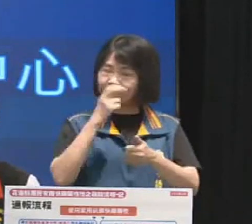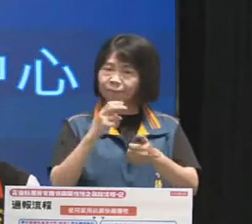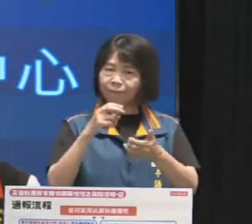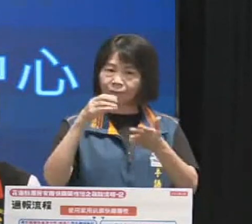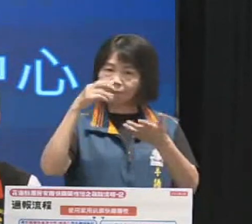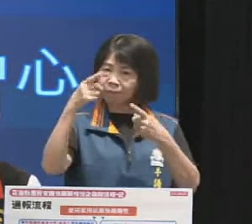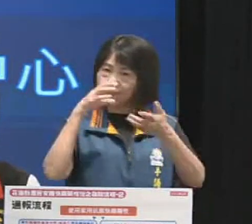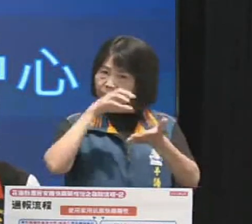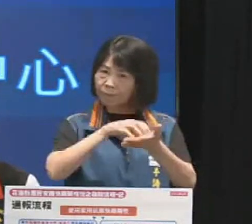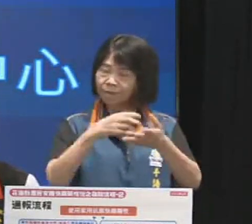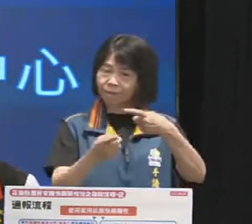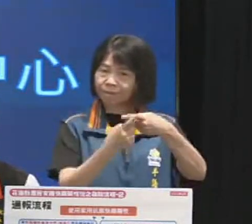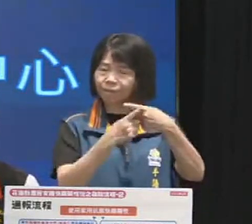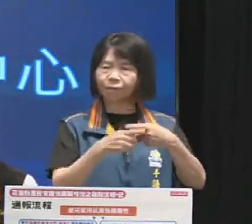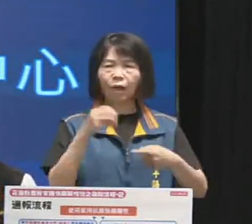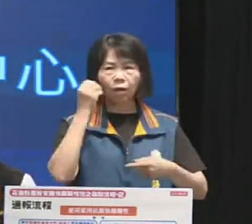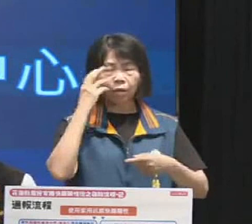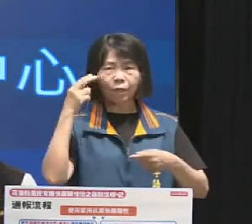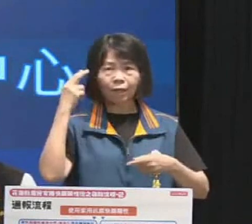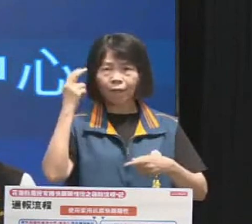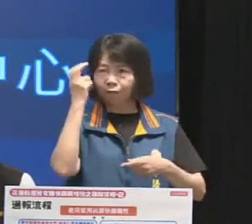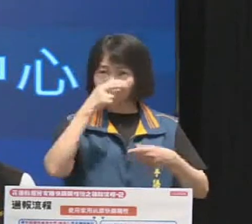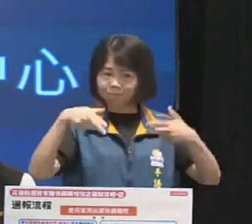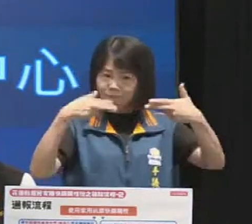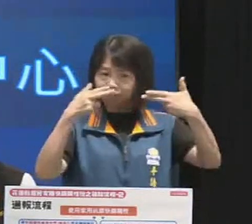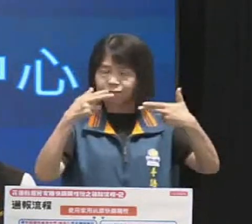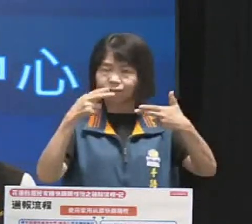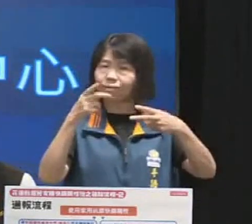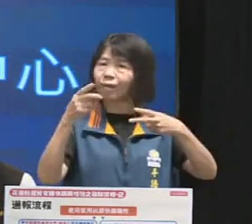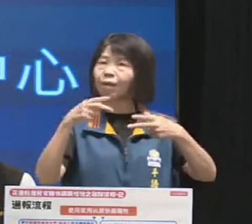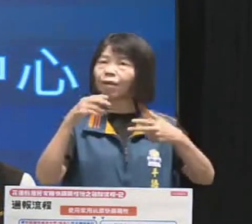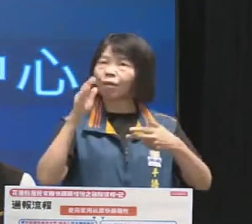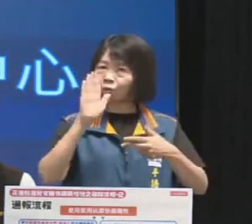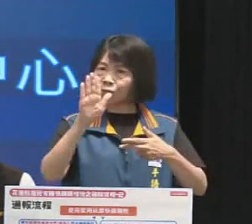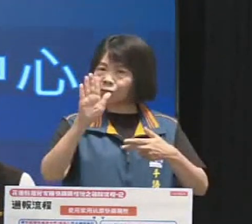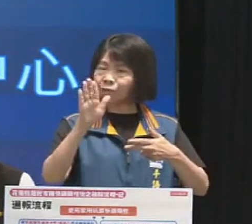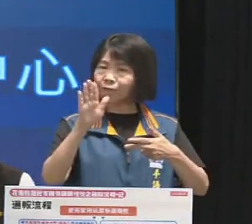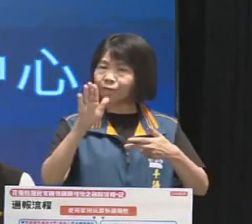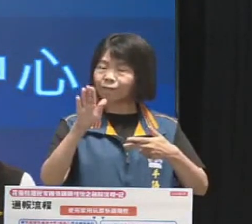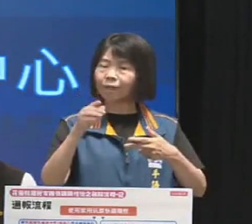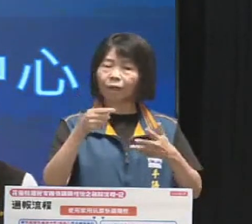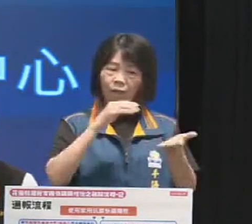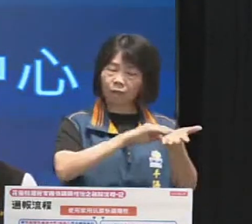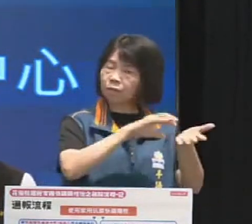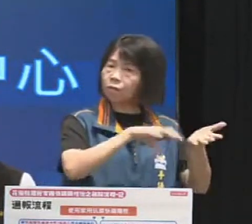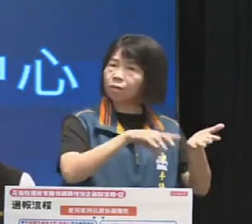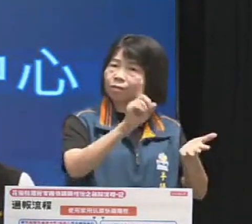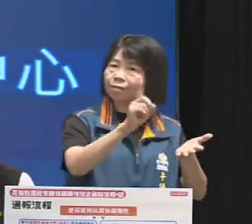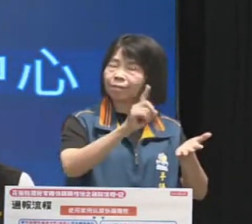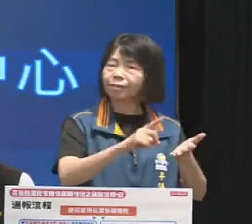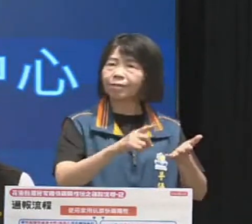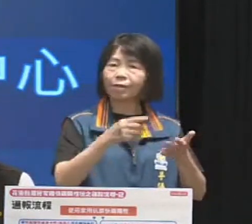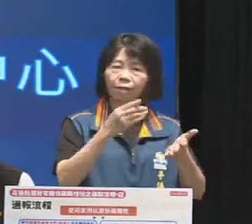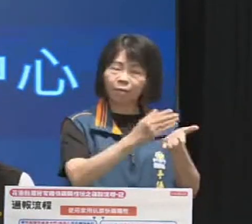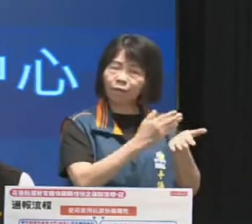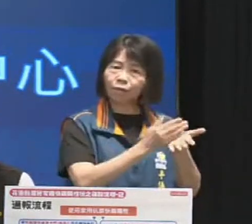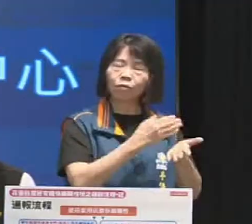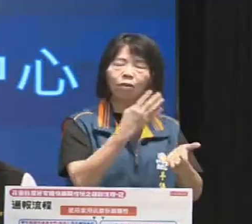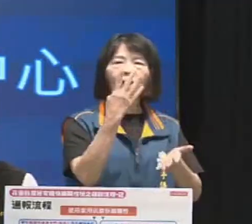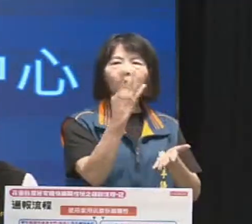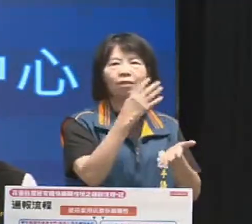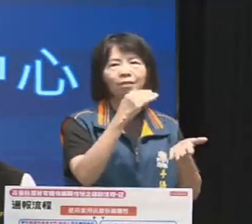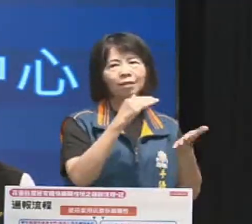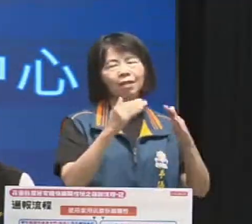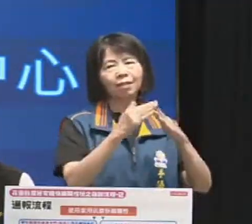的这个医疗院所，在医院的部分，包括了北区四家医院，慈济、门诺、布花